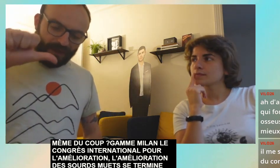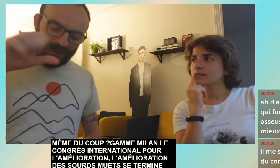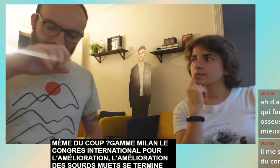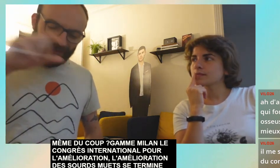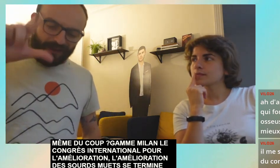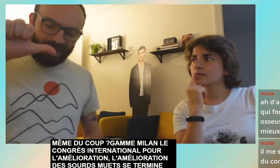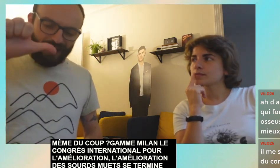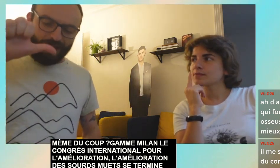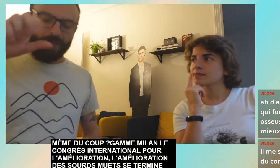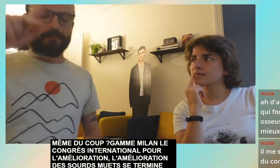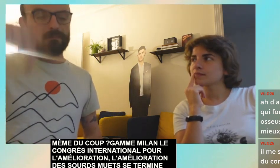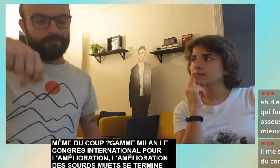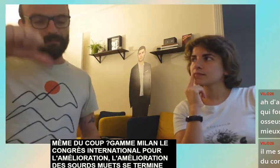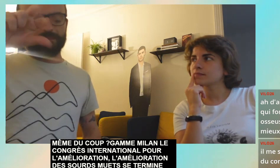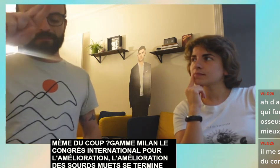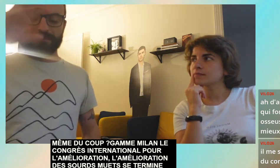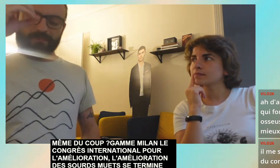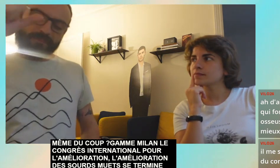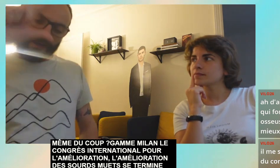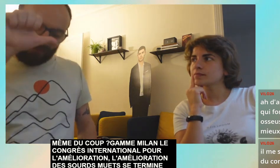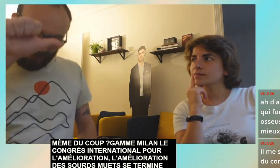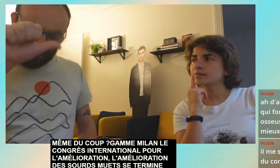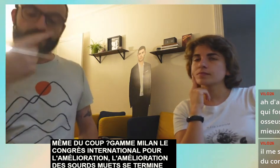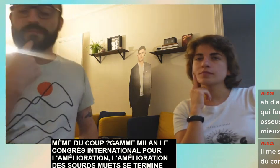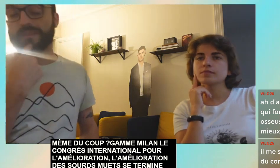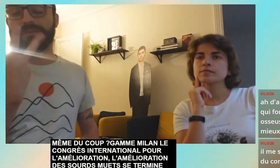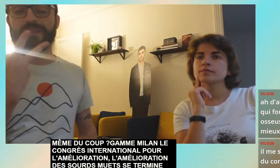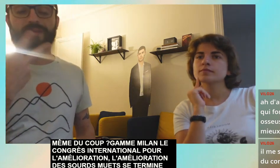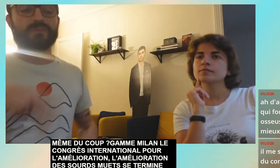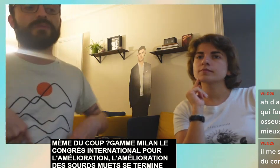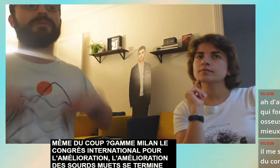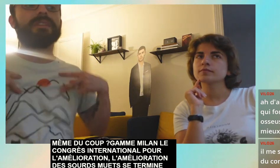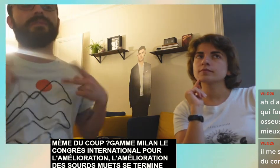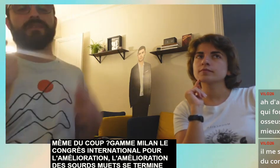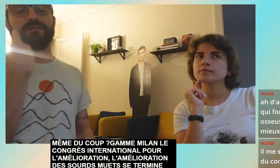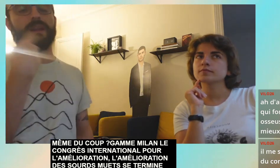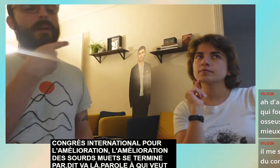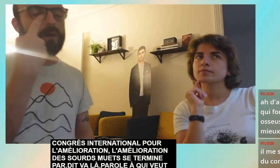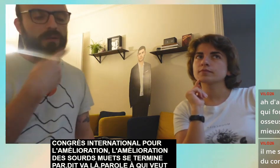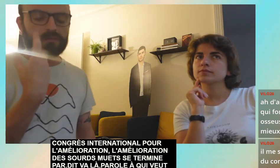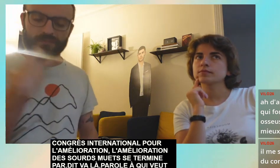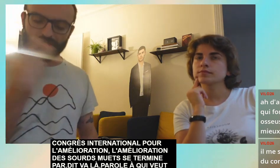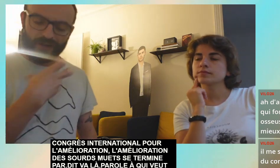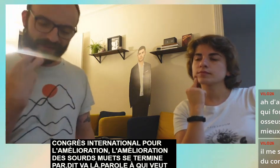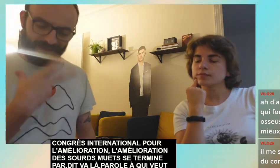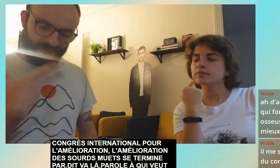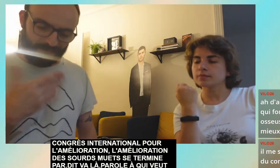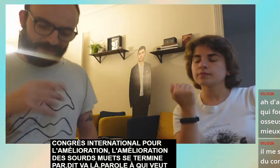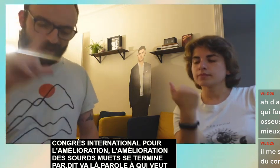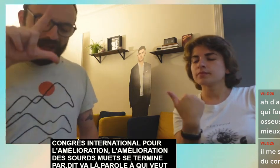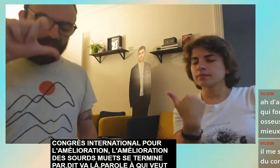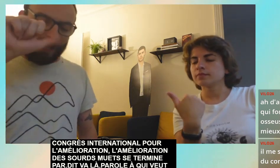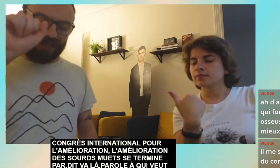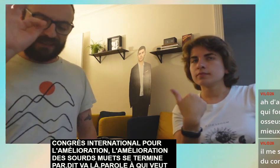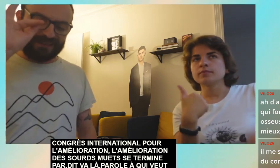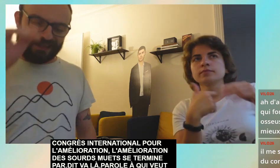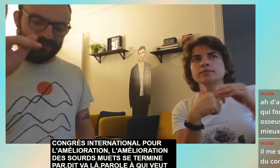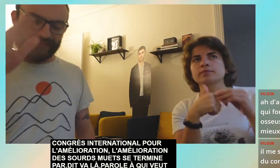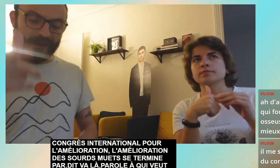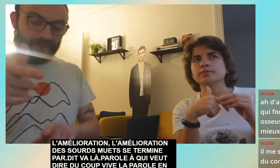Viva la parola, qui veut dire du coup vive la parole, l'oralisation. LSF, alors là ils